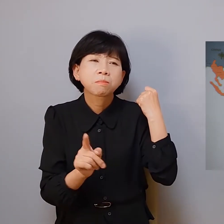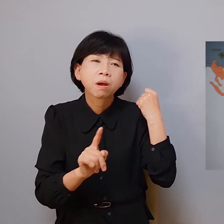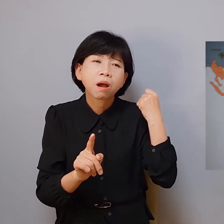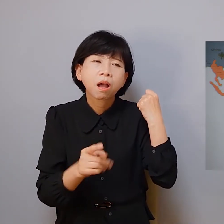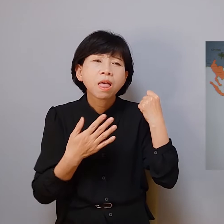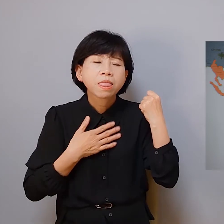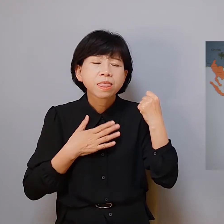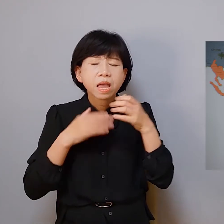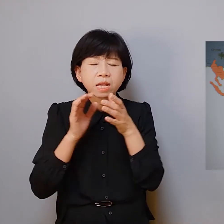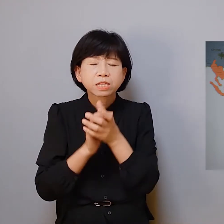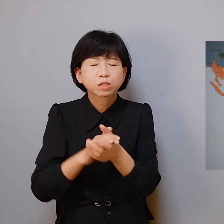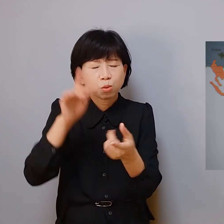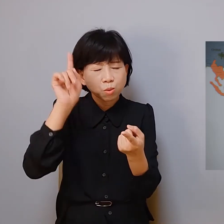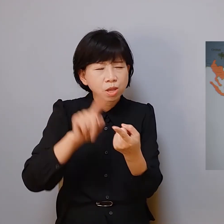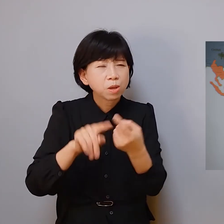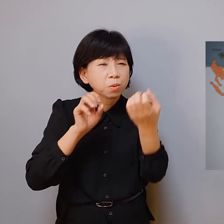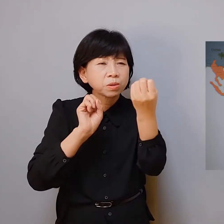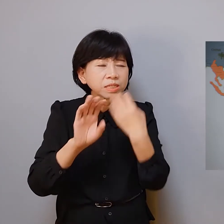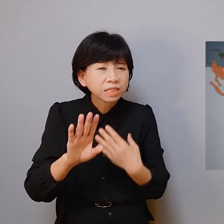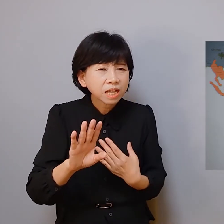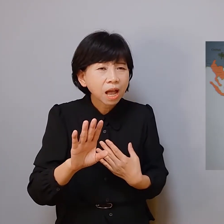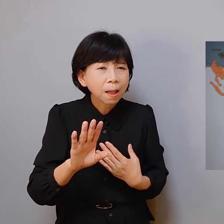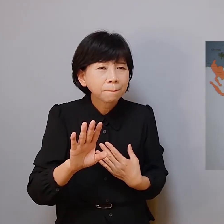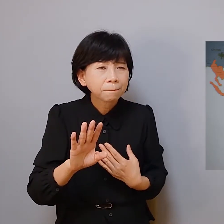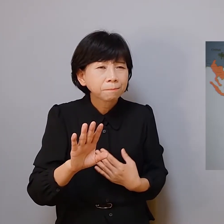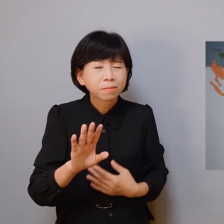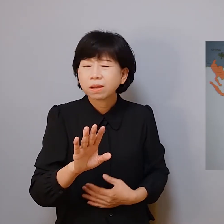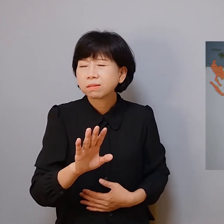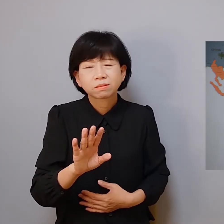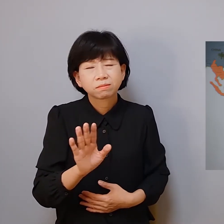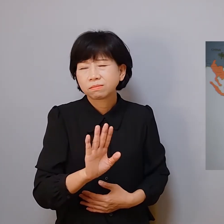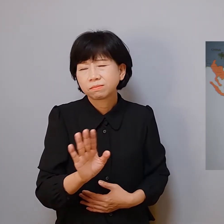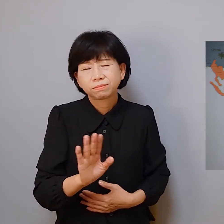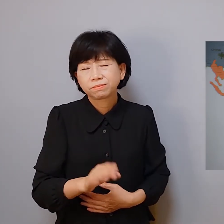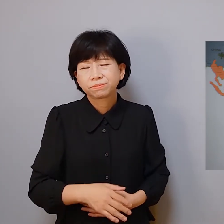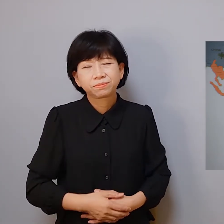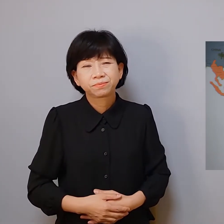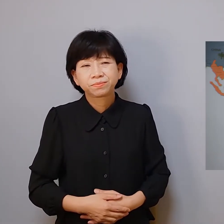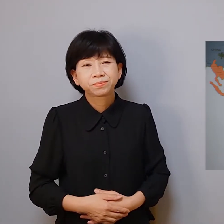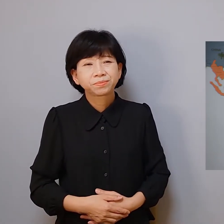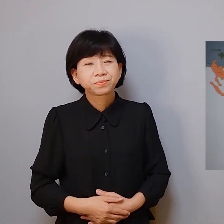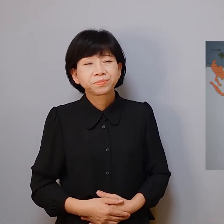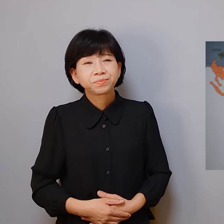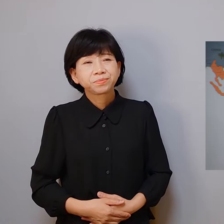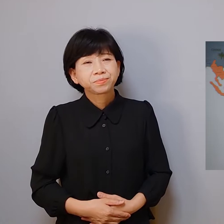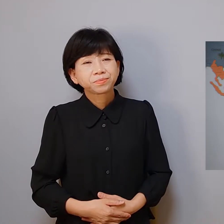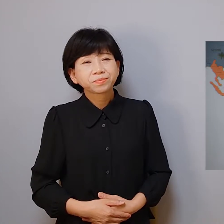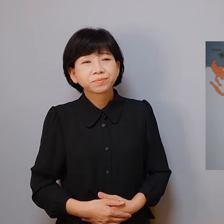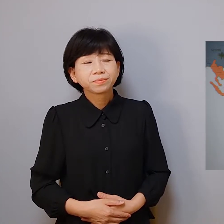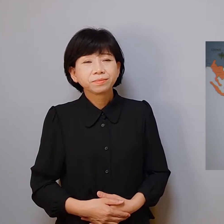우리가 기도한 대로 다 응답돼서 그게 기도에 힘이 있다고 하는 게 아닙니다.